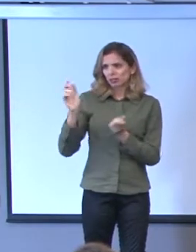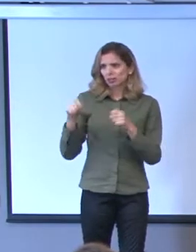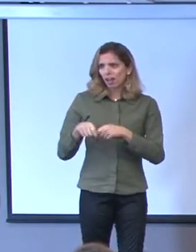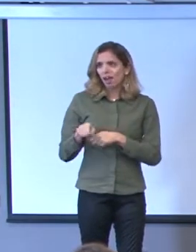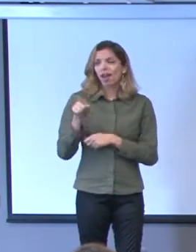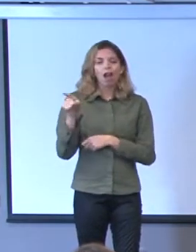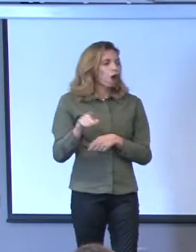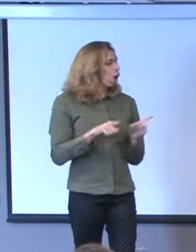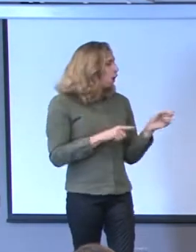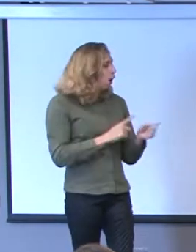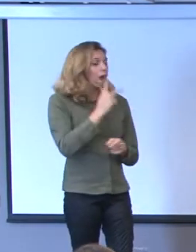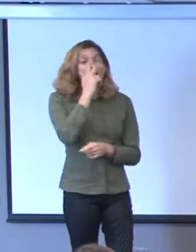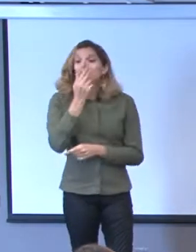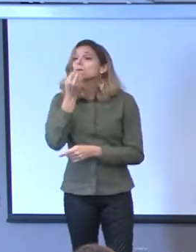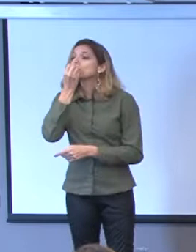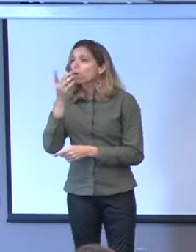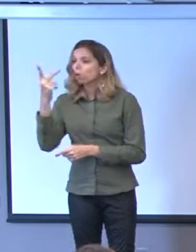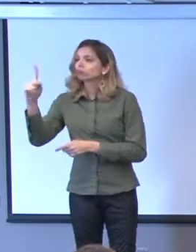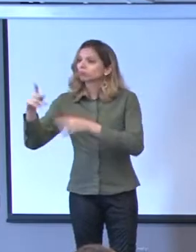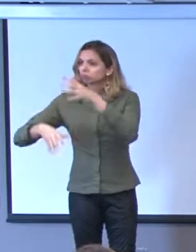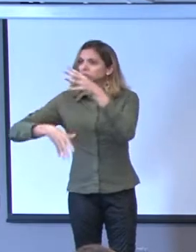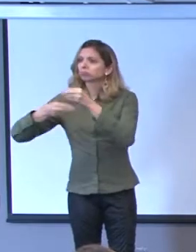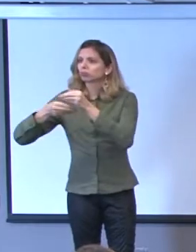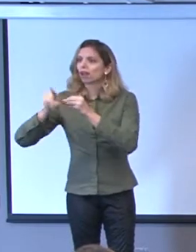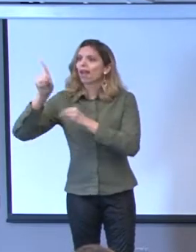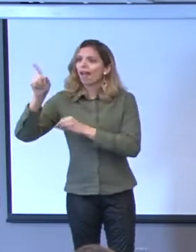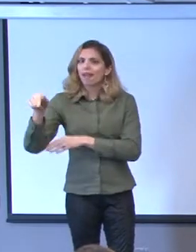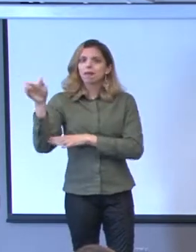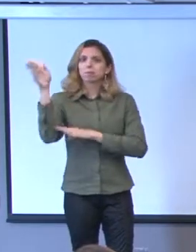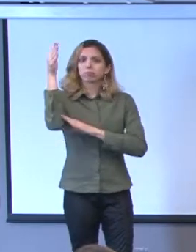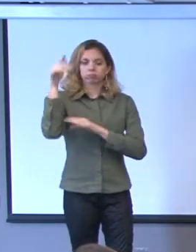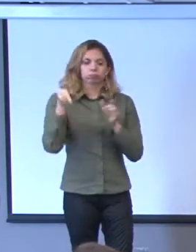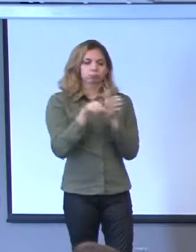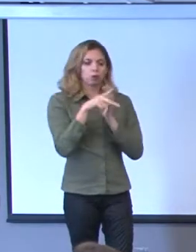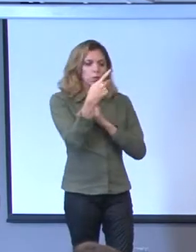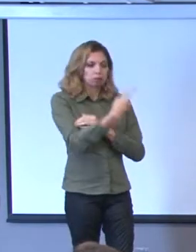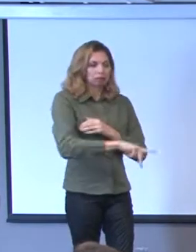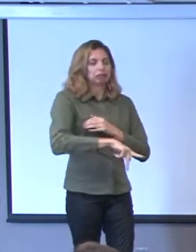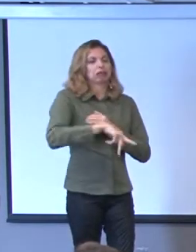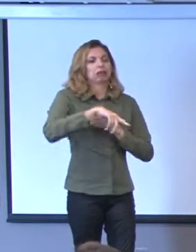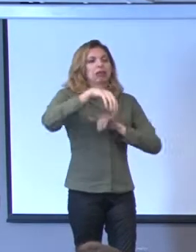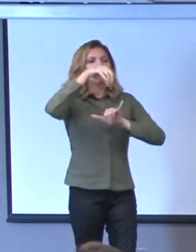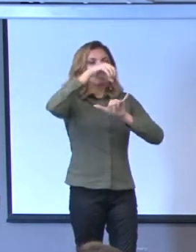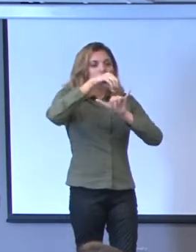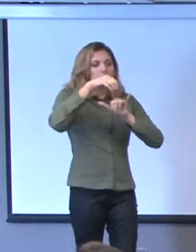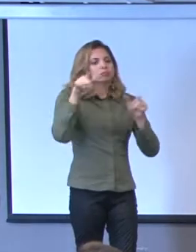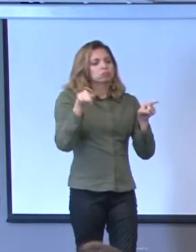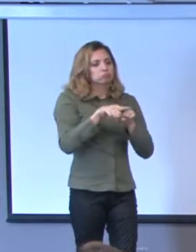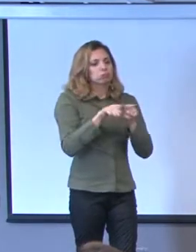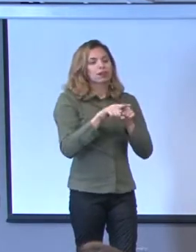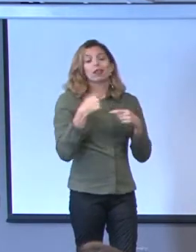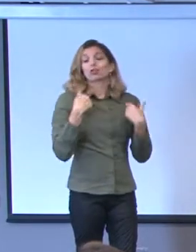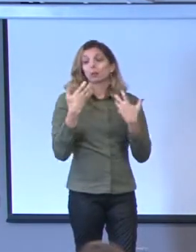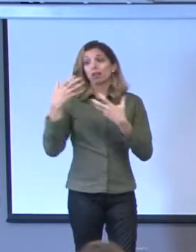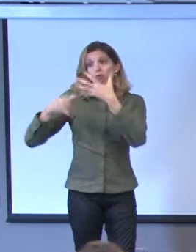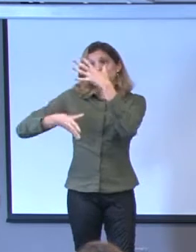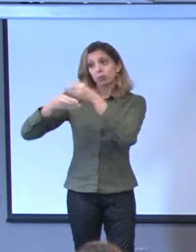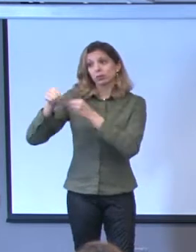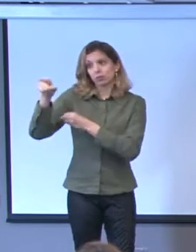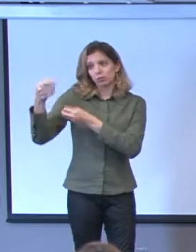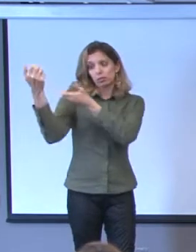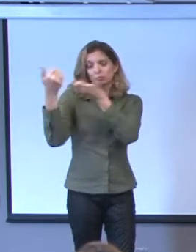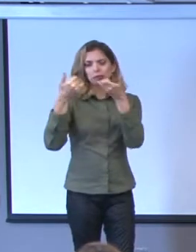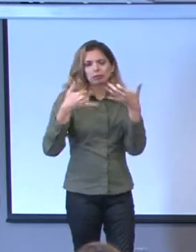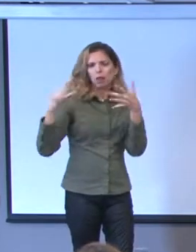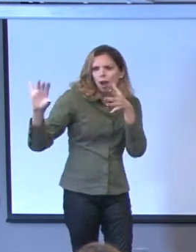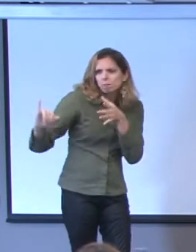assim, muito boa a sua colocação, inclusive é uma das bandeiras da Fundação Volkswagen, é mobilidade através da inclusão. Eu queria complementar, aproveitar